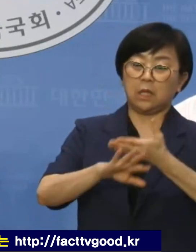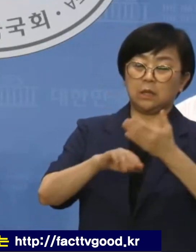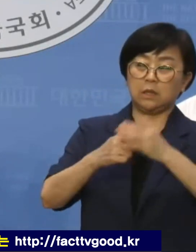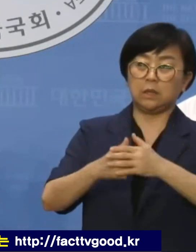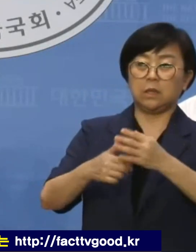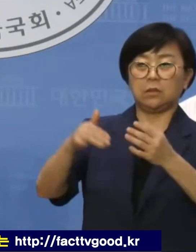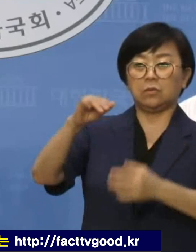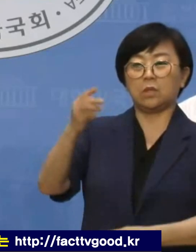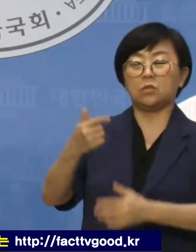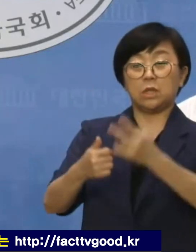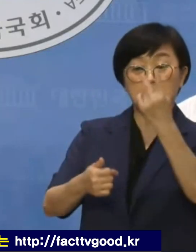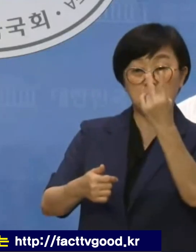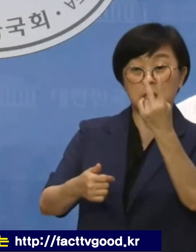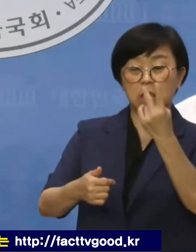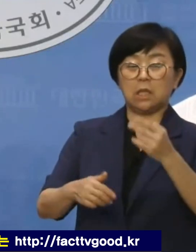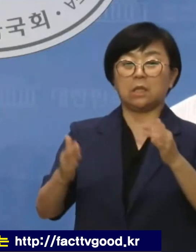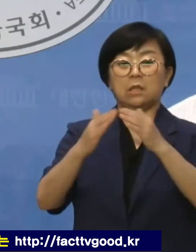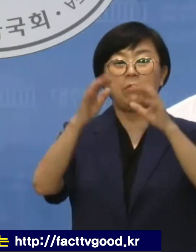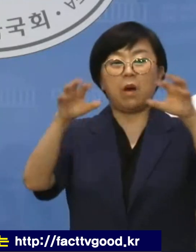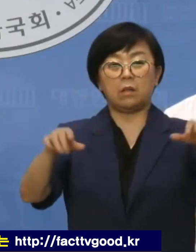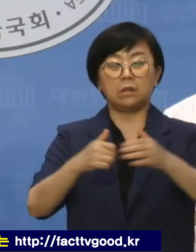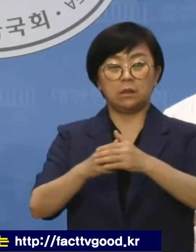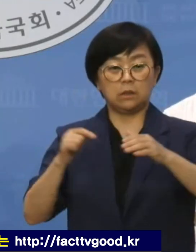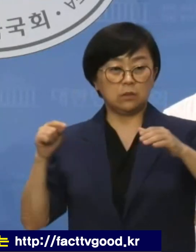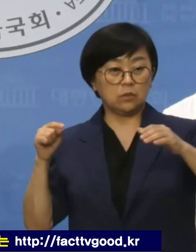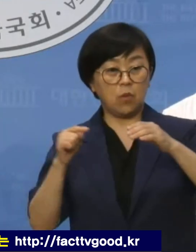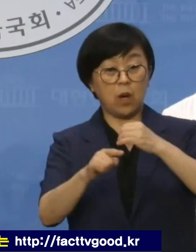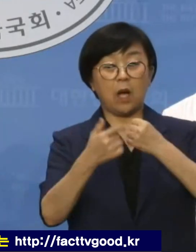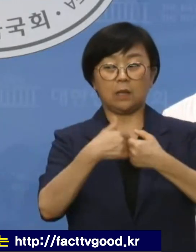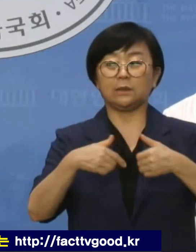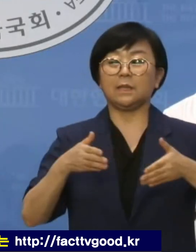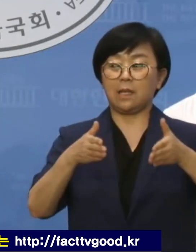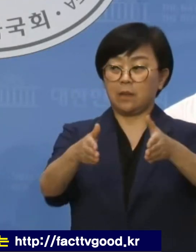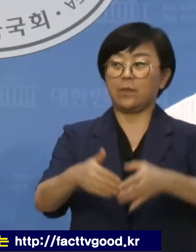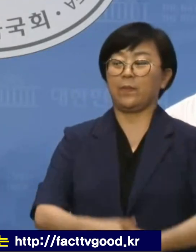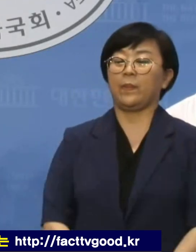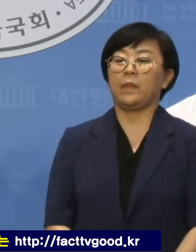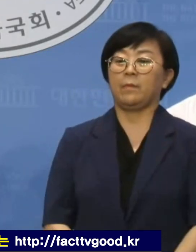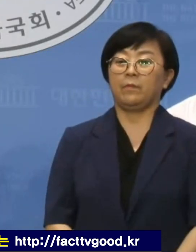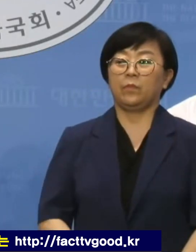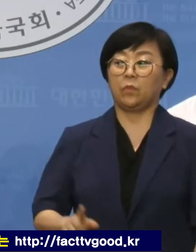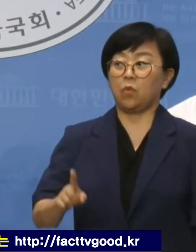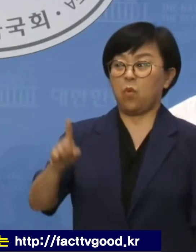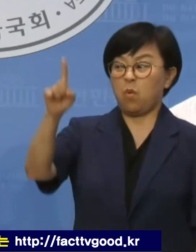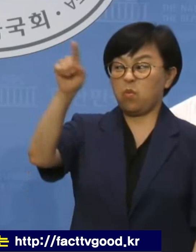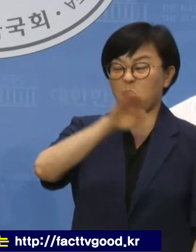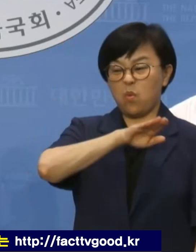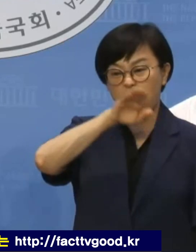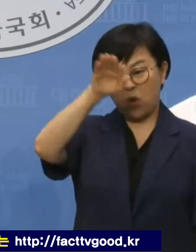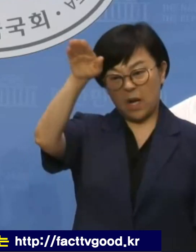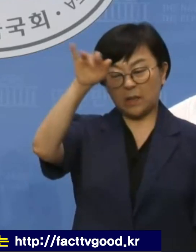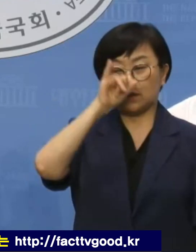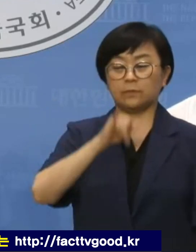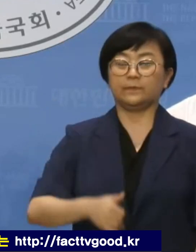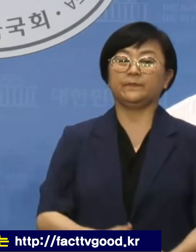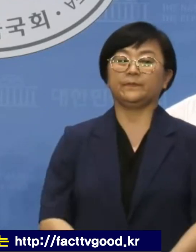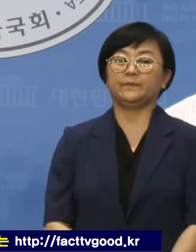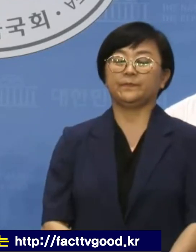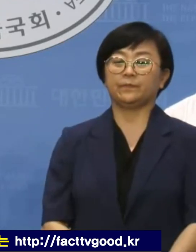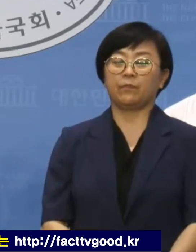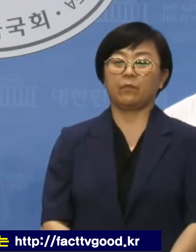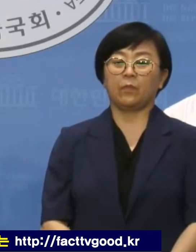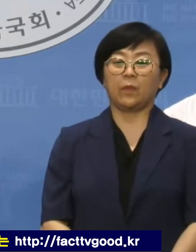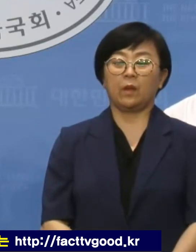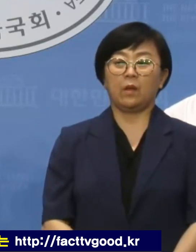2교, 그리고 나서는 바로 마을을 관통하는 도로가 나게 됩니다. 그것도 높은 고가도로로 날 가능성이 높아 보입니다.